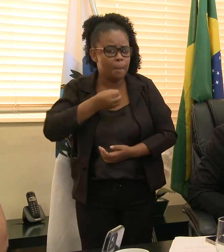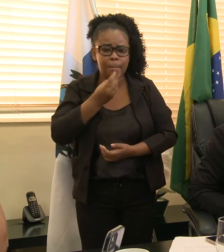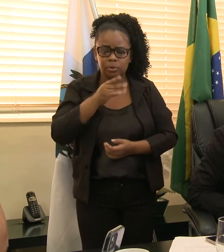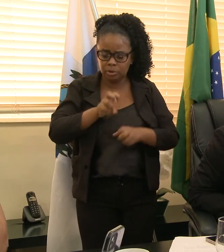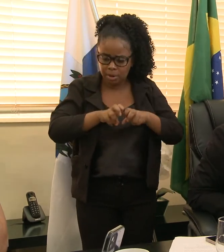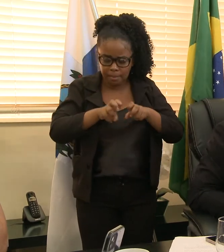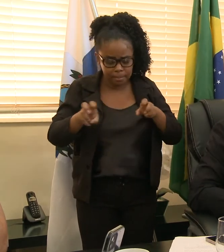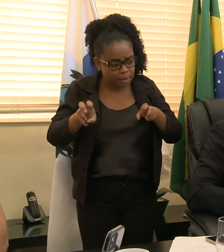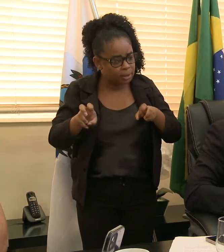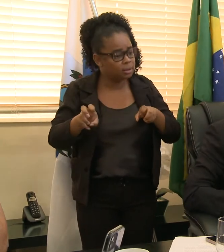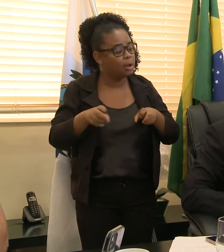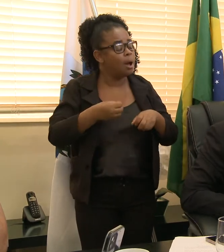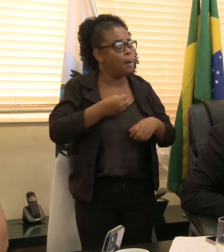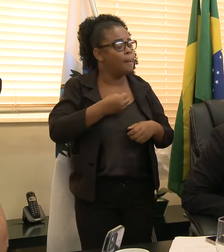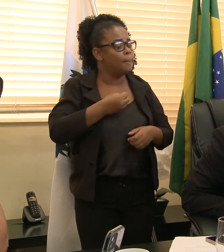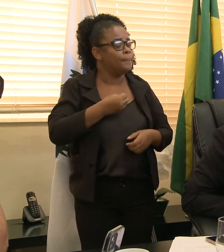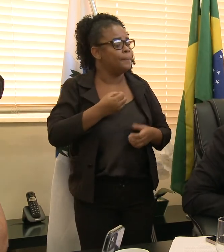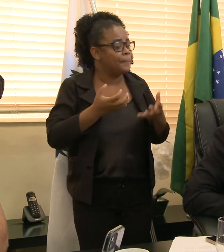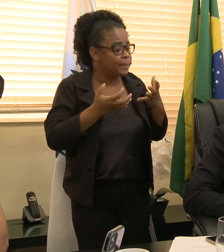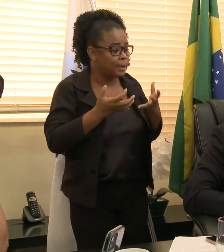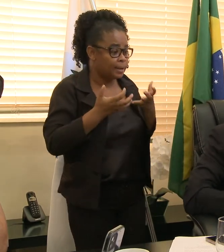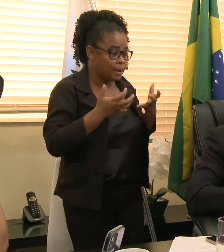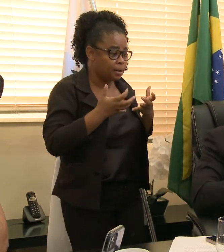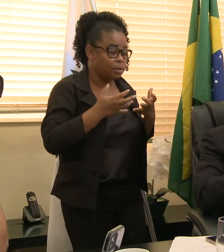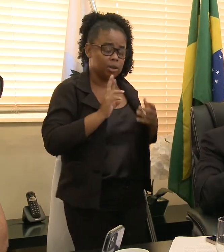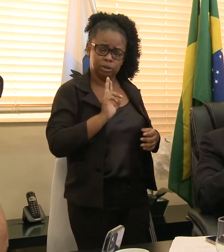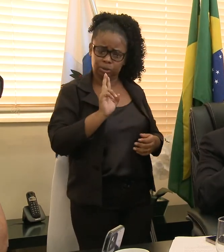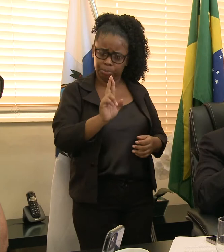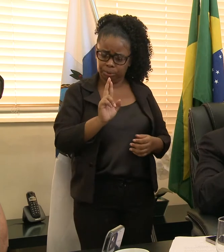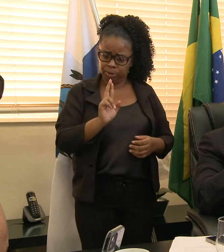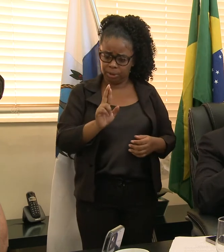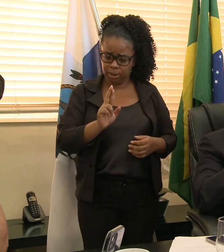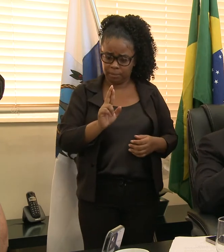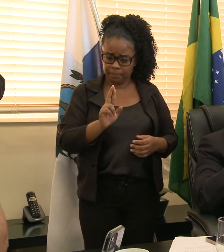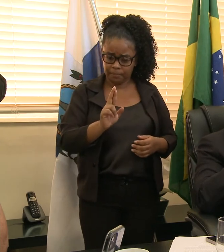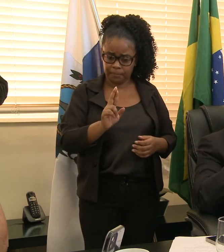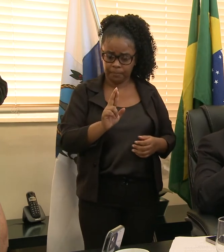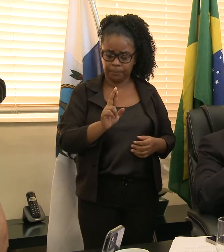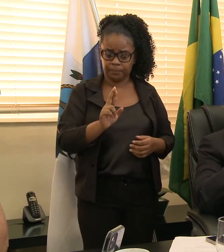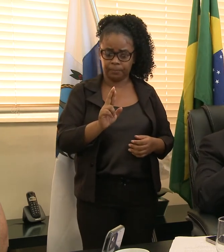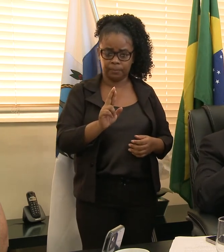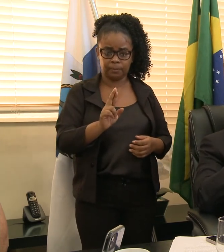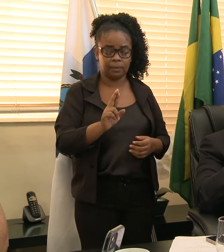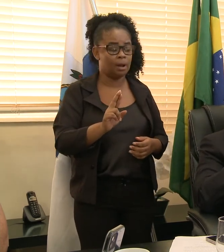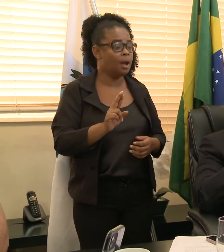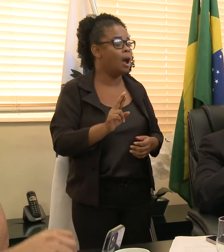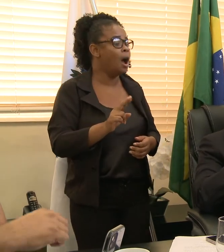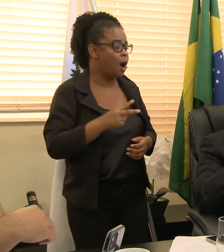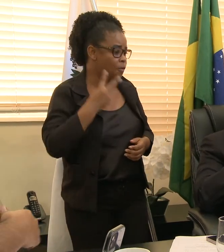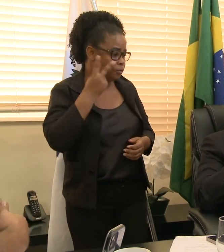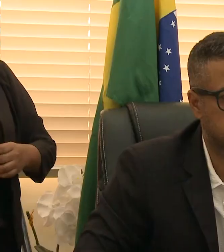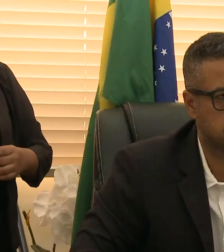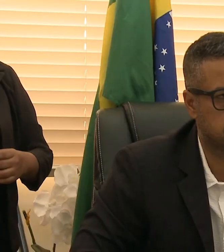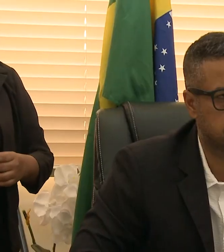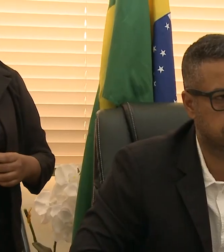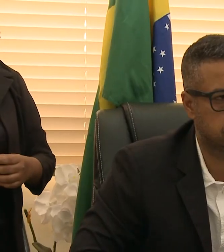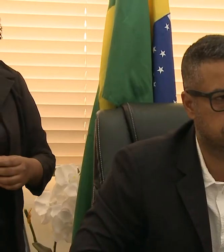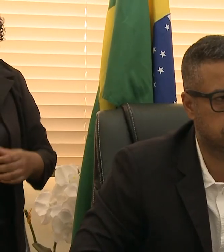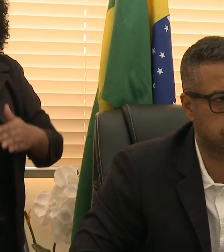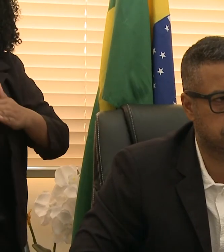Generalidade, tivemos a Secretaria de Segurança para obter algumas informações e responder a